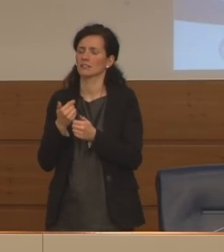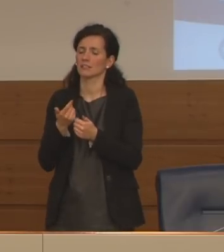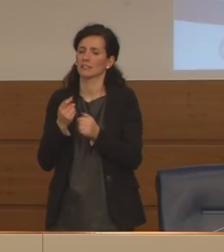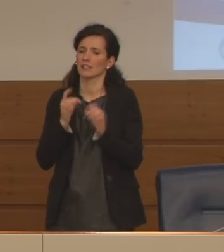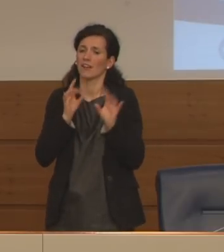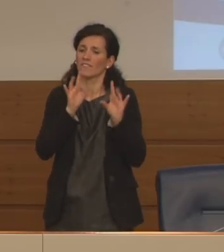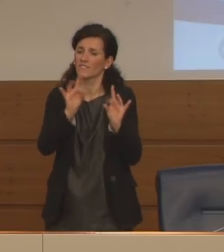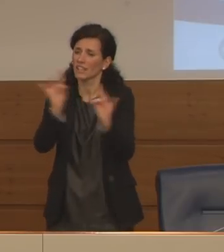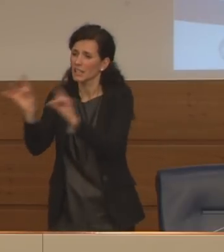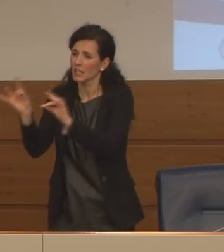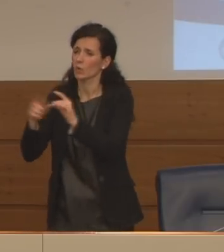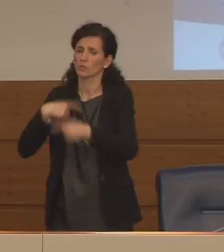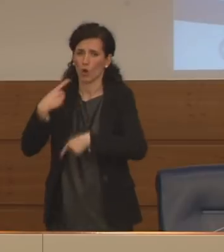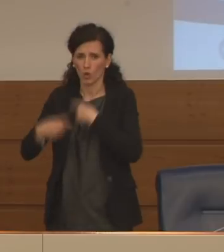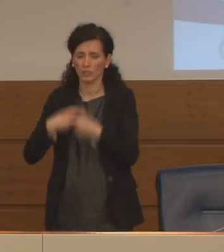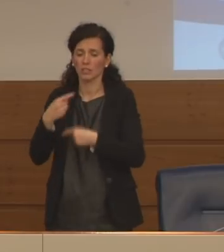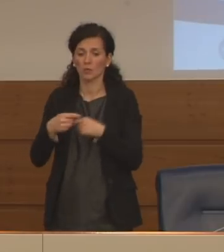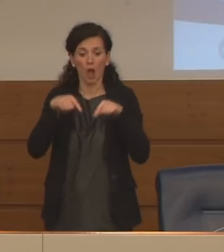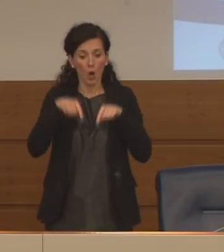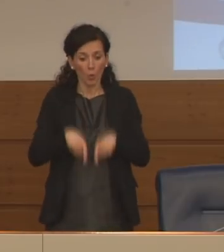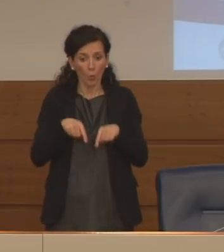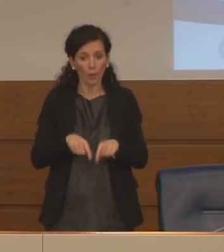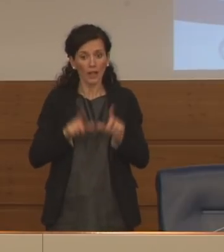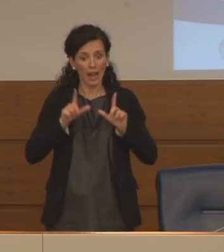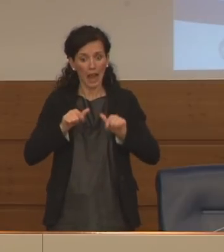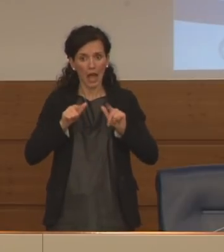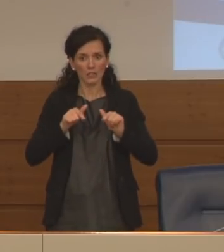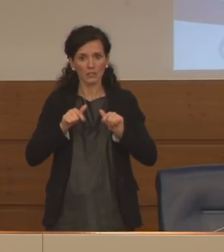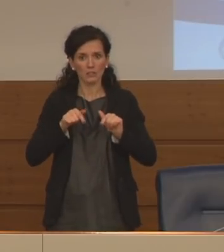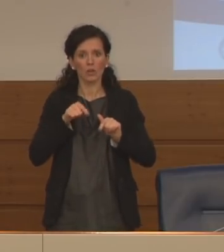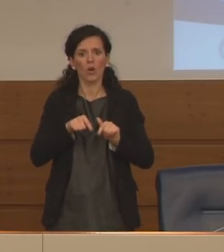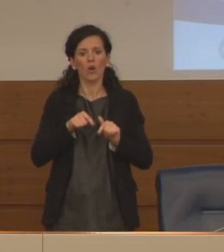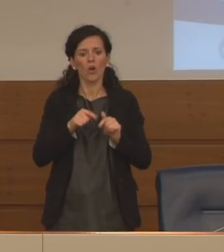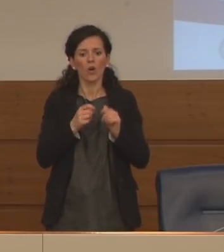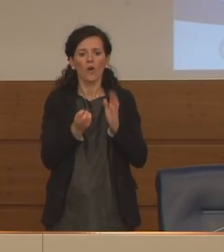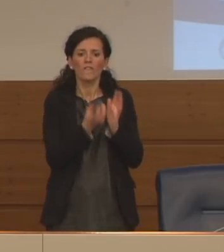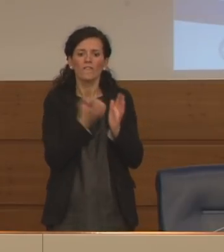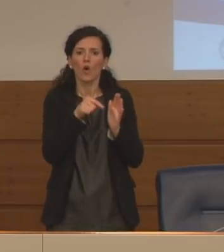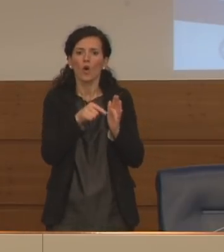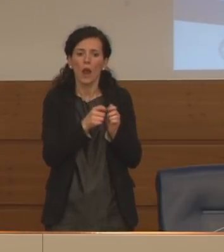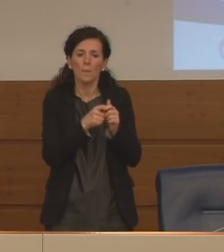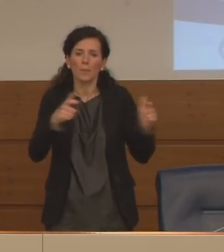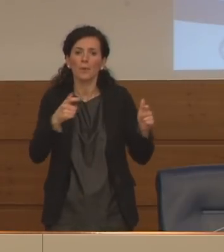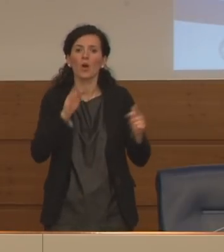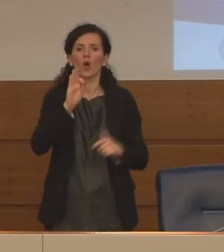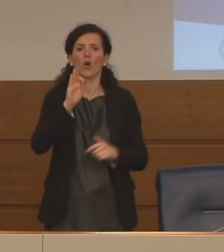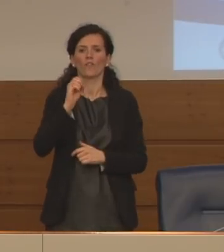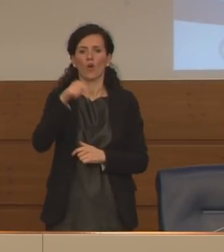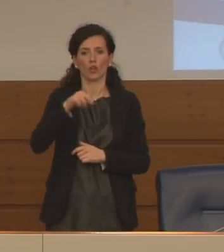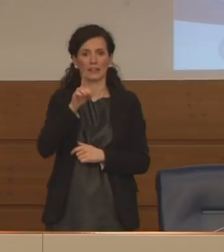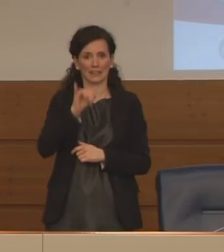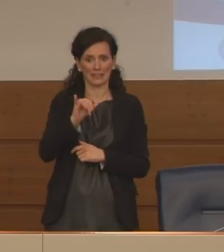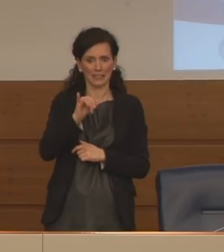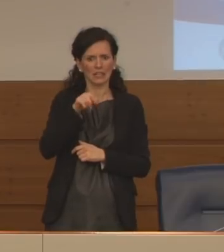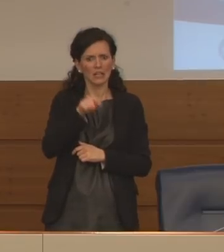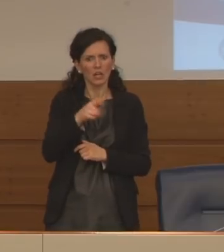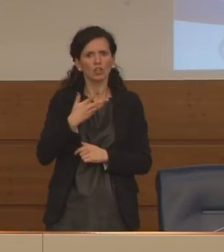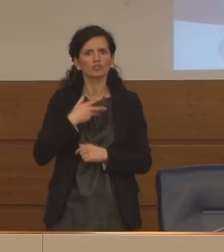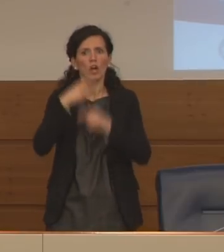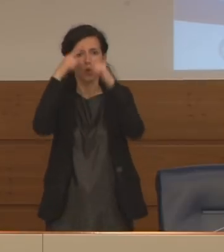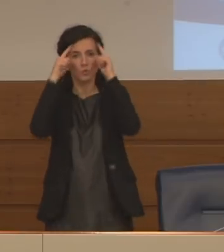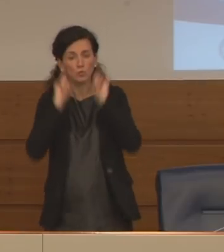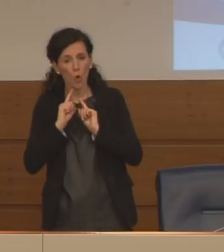virus qui nel lazio è stato trovato il focolaio di fondi ci sono delle suore che sono rimaste contagiate